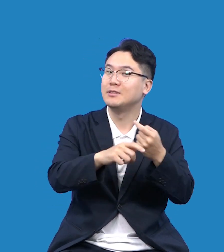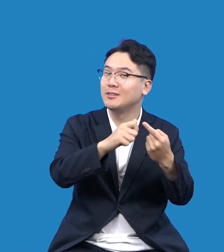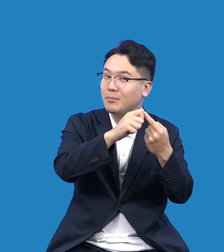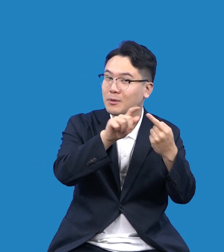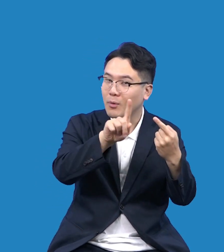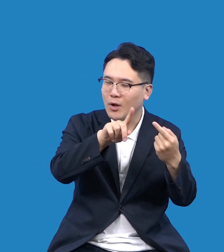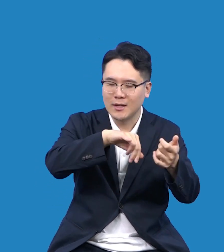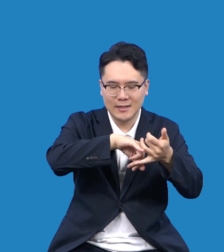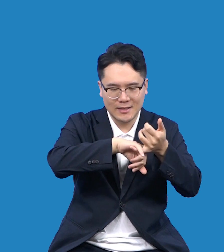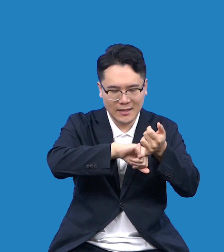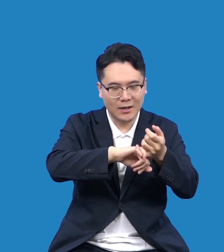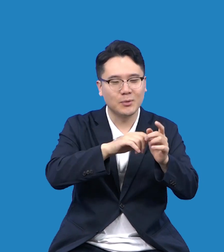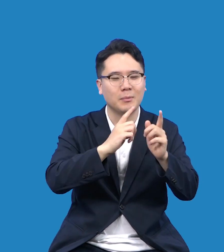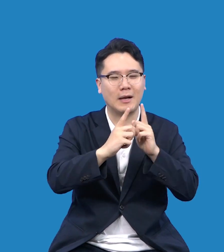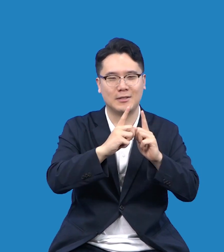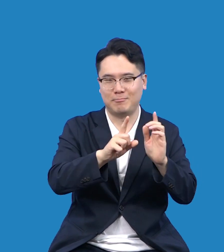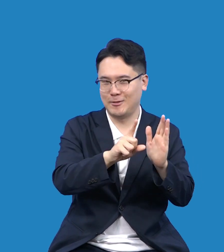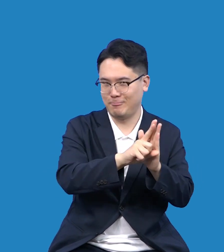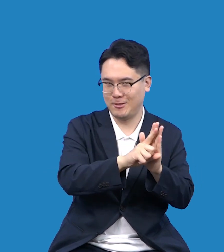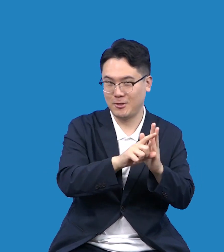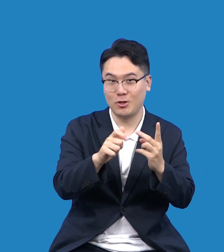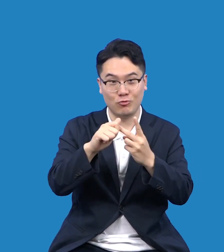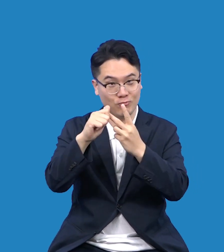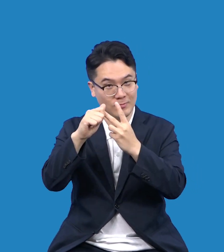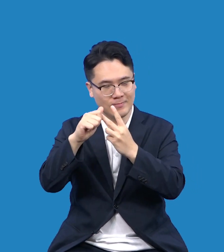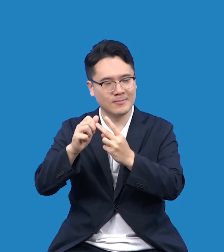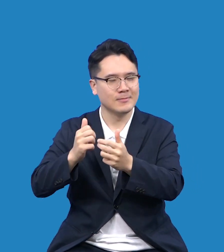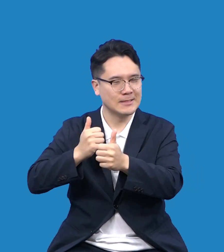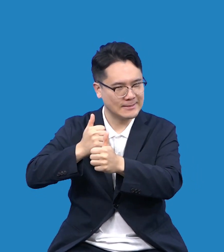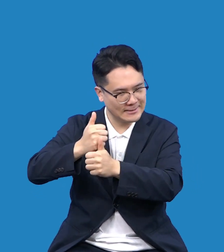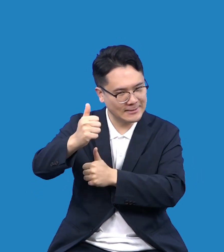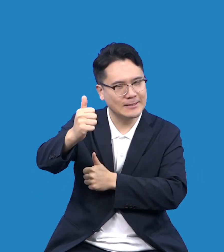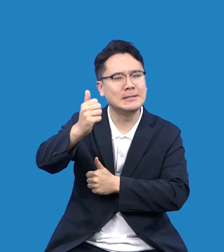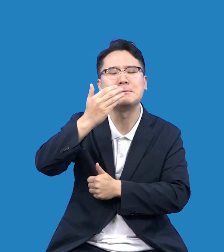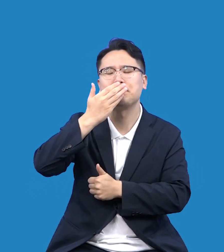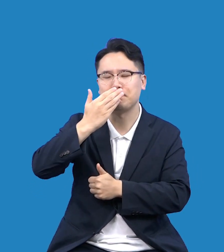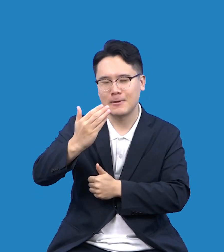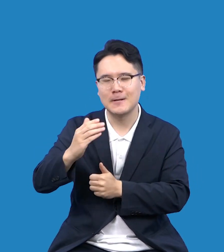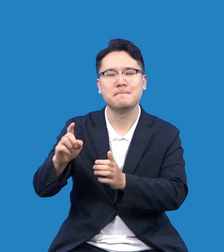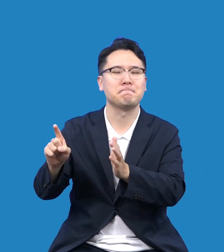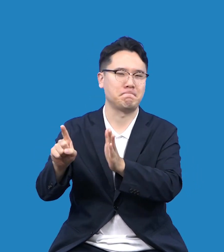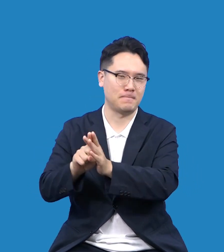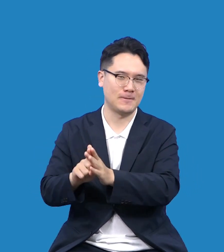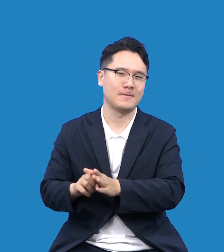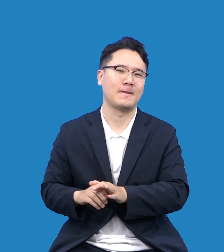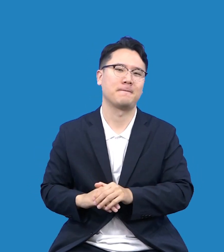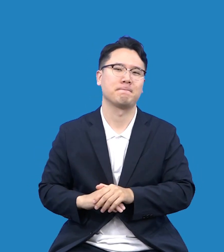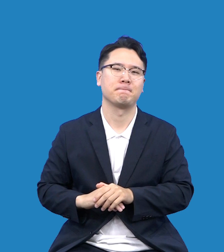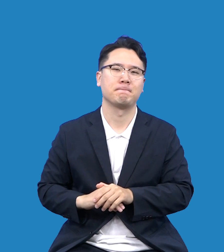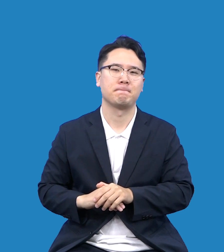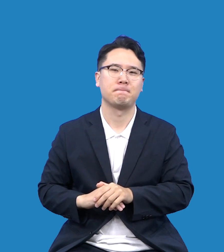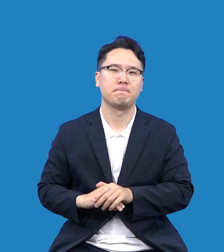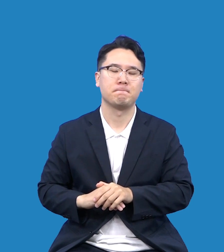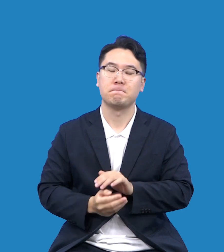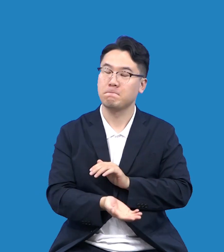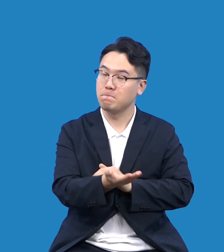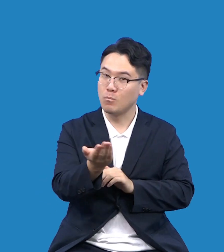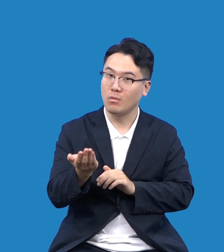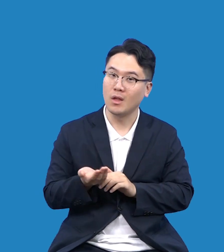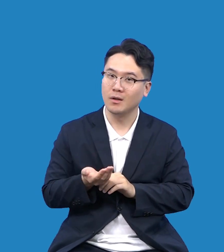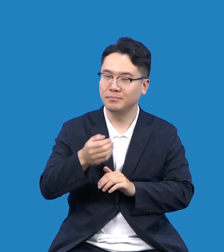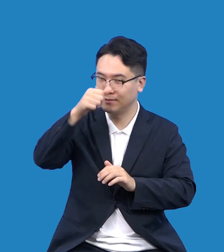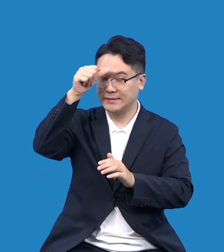네, 둘째는 승리의 가능성을 믿음으로. 여러분, 인생이라는 것을 우리가